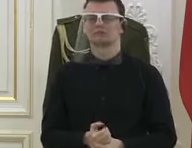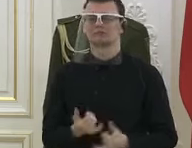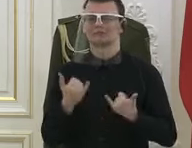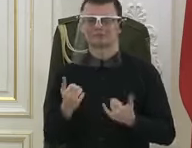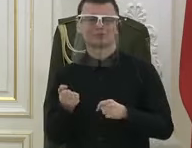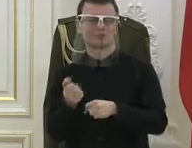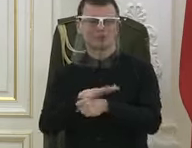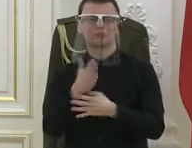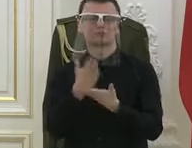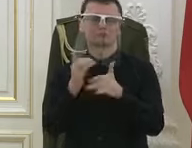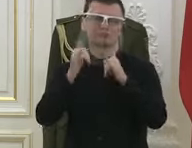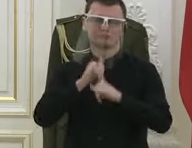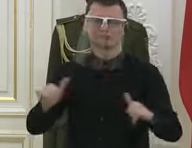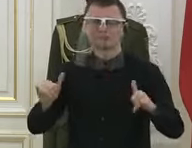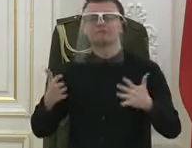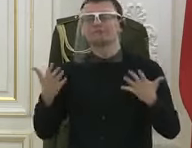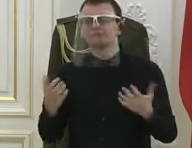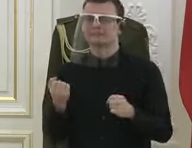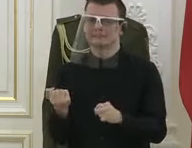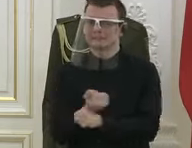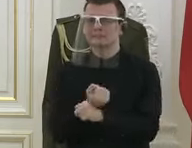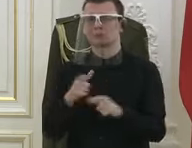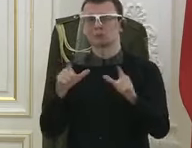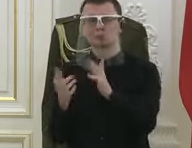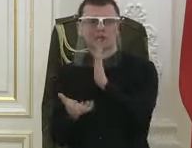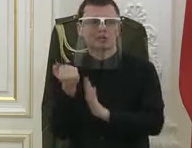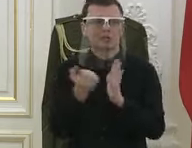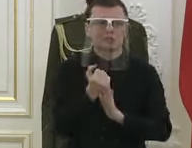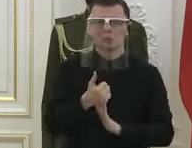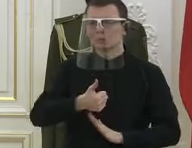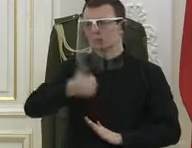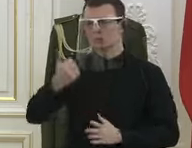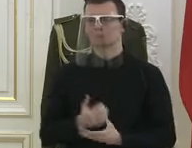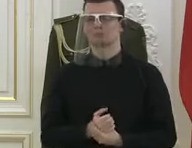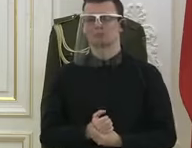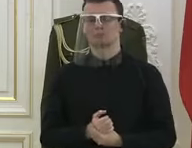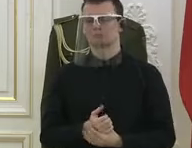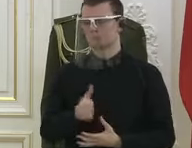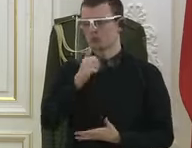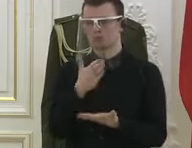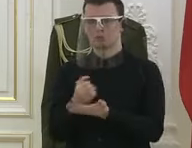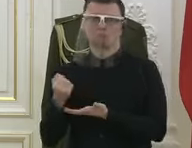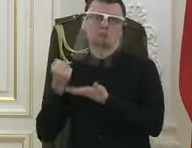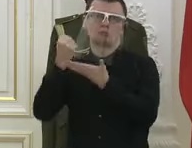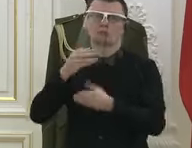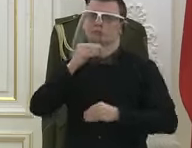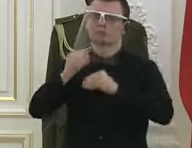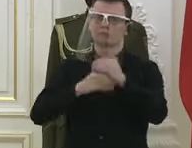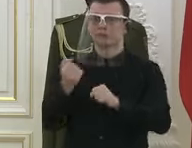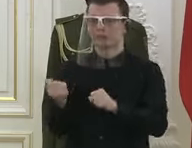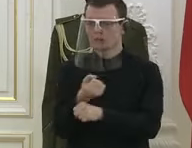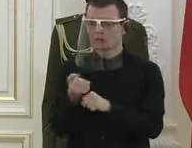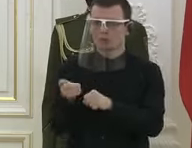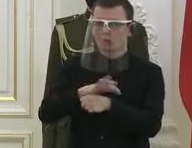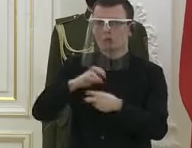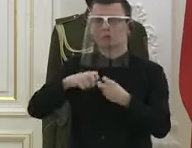sytuacji, że kiedy przygotowujemy rozwiązania finansowe, budżetowe, które mają nam pomóc wyjść z pandemii koronawirusa,